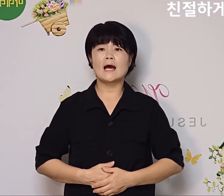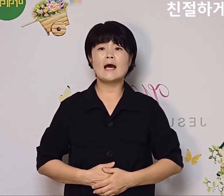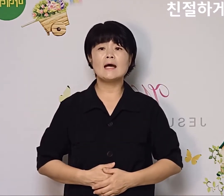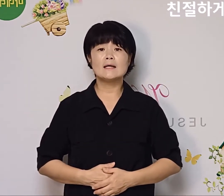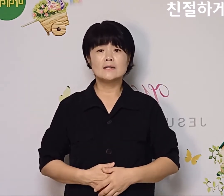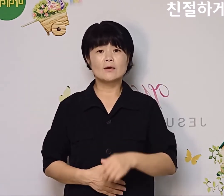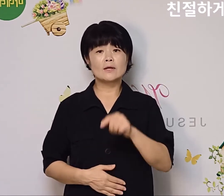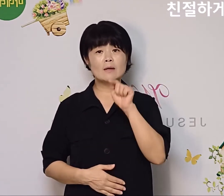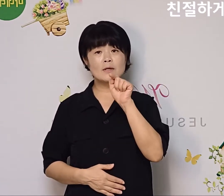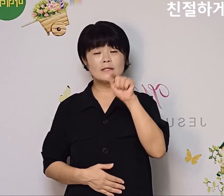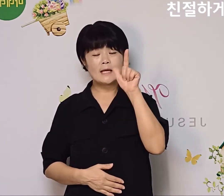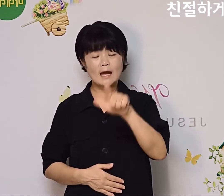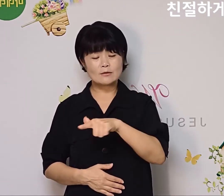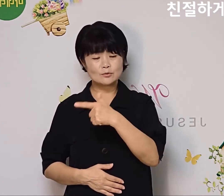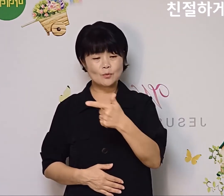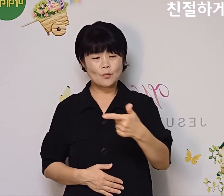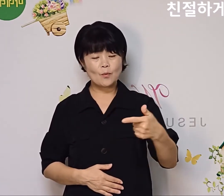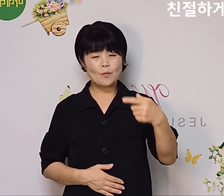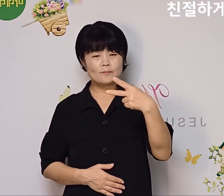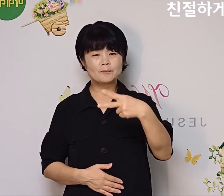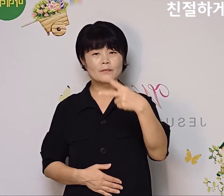자, 연결하면 이 하루도